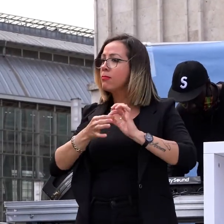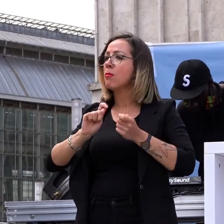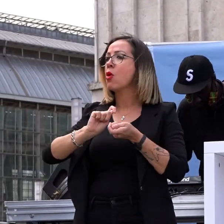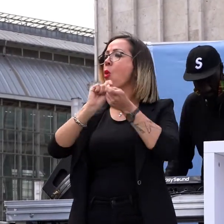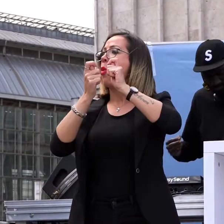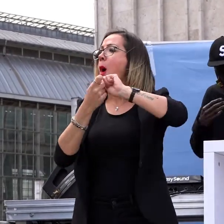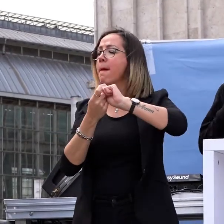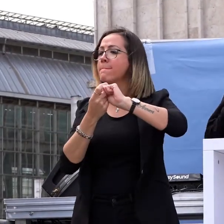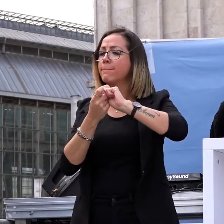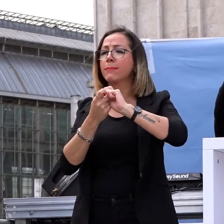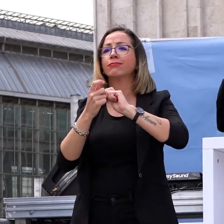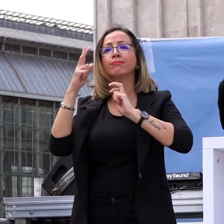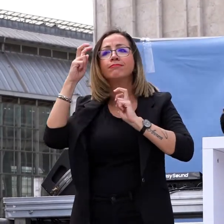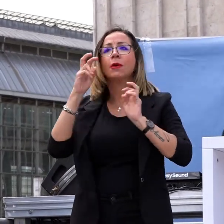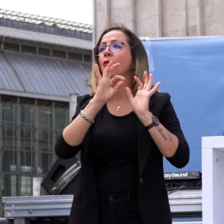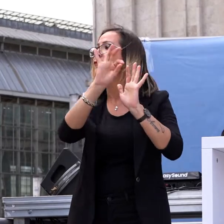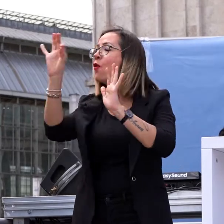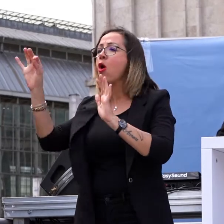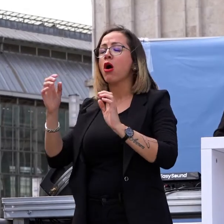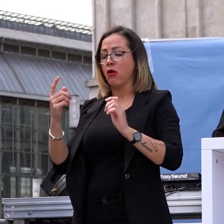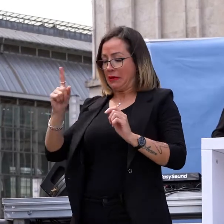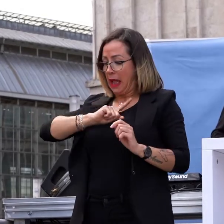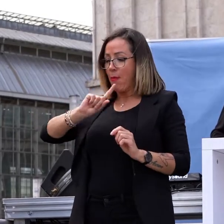Wege aufzuzeigen.